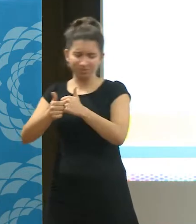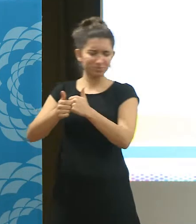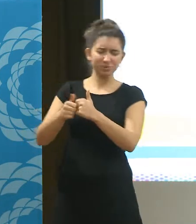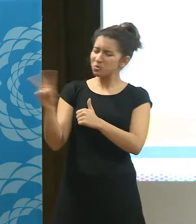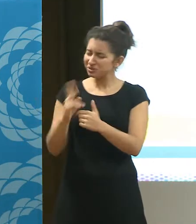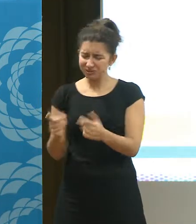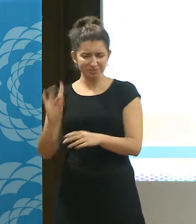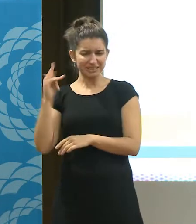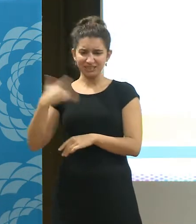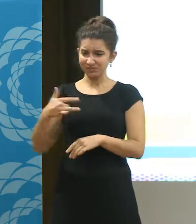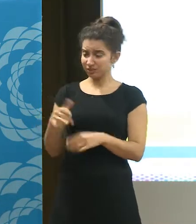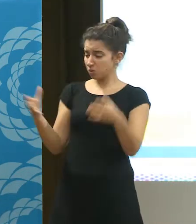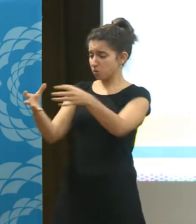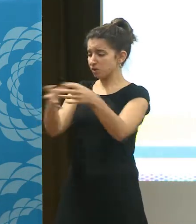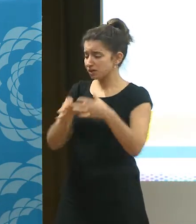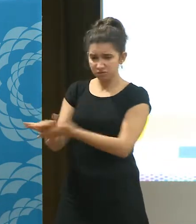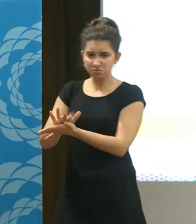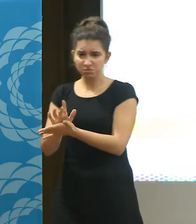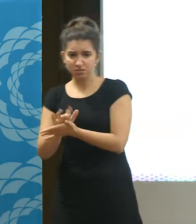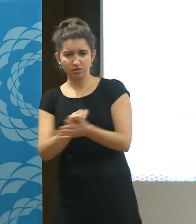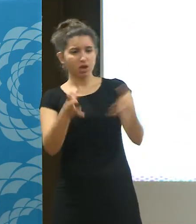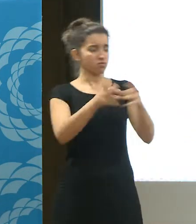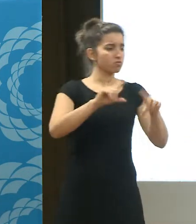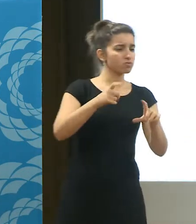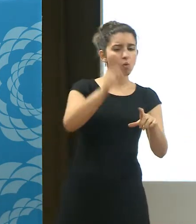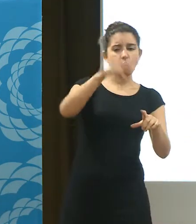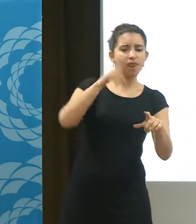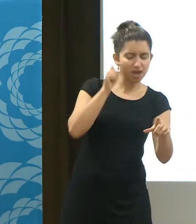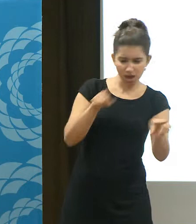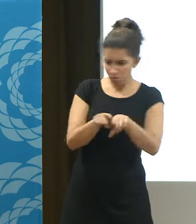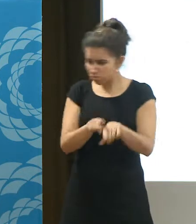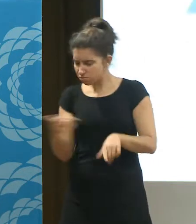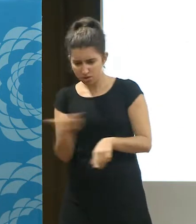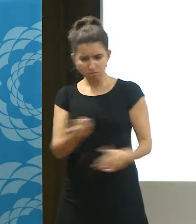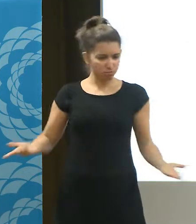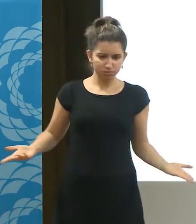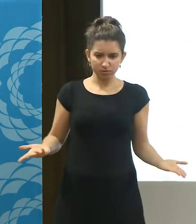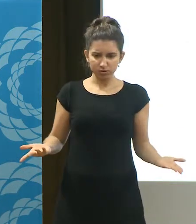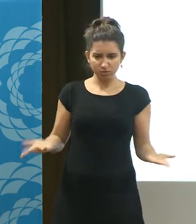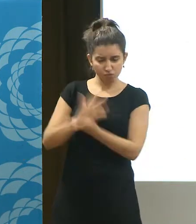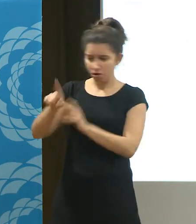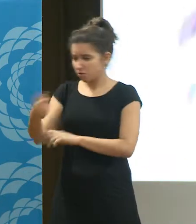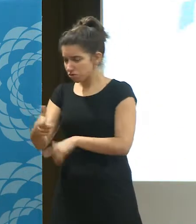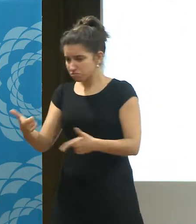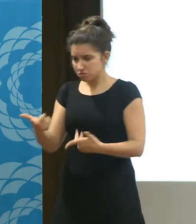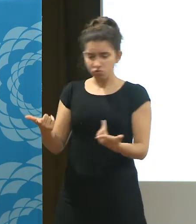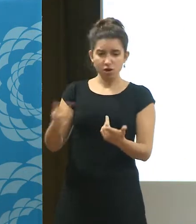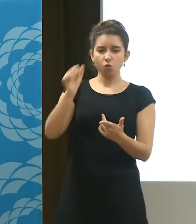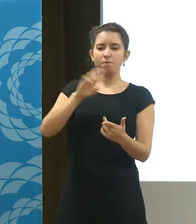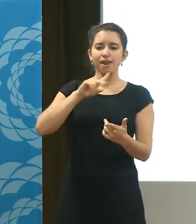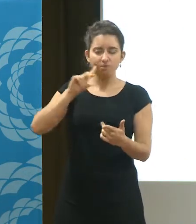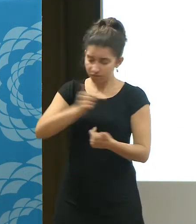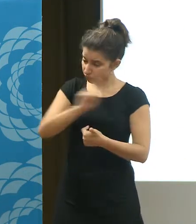las organizaciones de base tenemos la misma lógica que una organización social. No tenemos ni otras lógicas, ni cooperativas